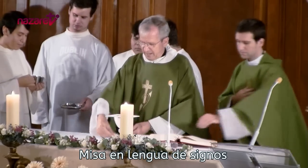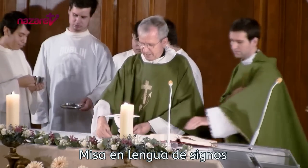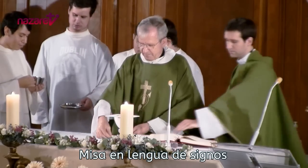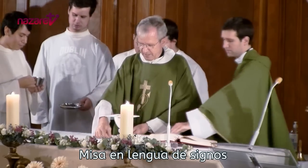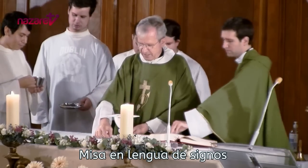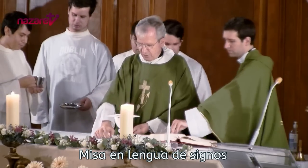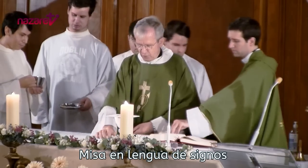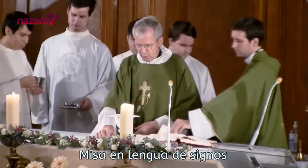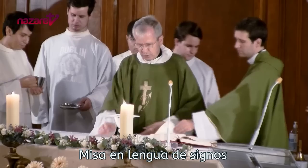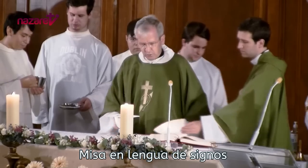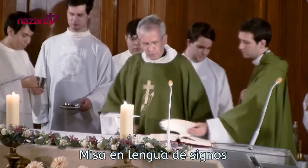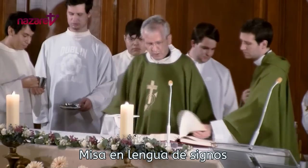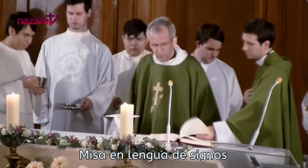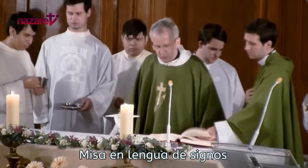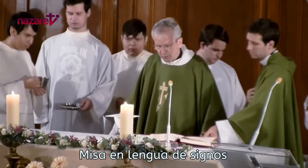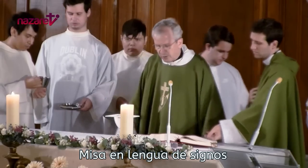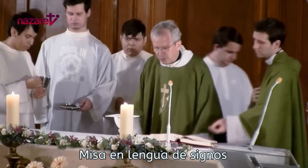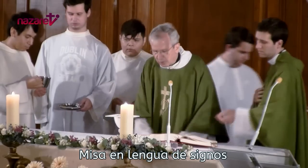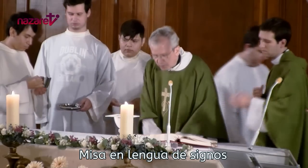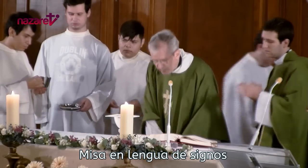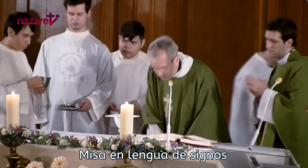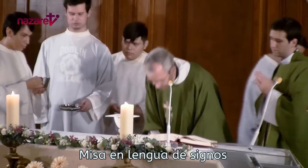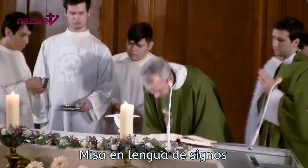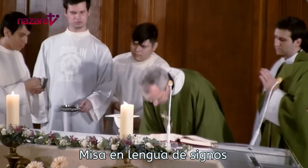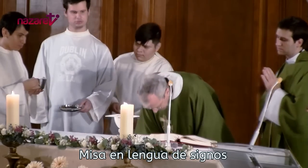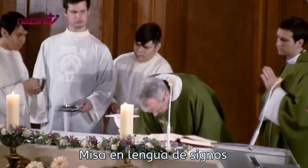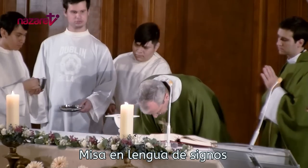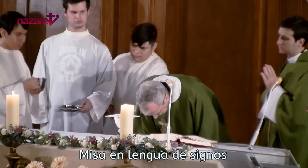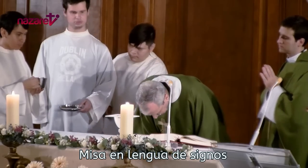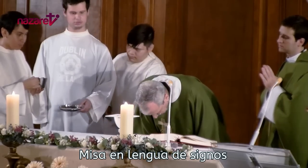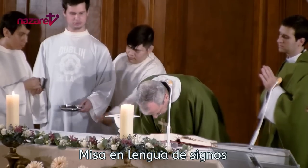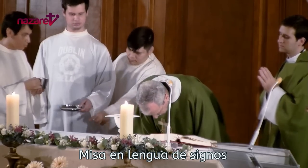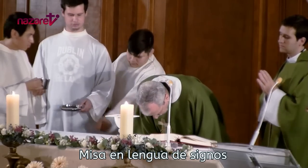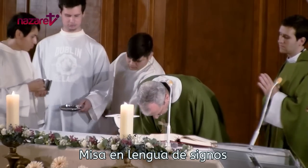Acepta, Señor, nuestro corazón contrito y humilde de este sacrificio.